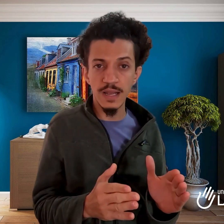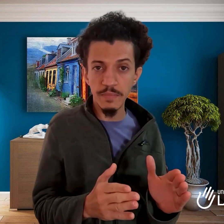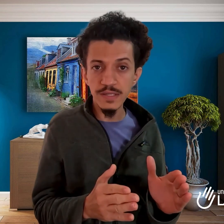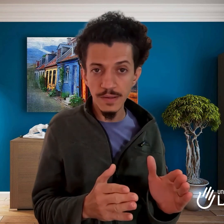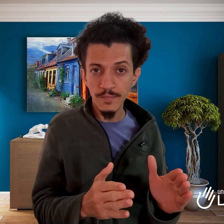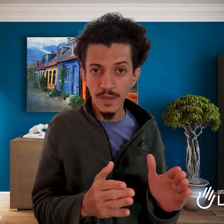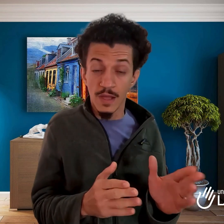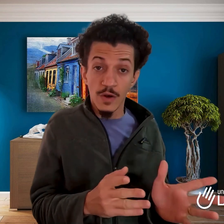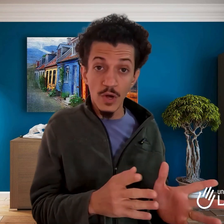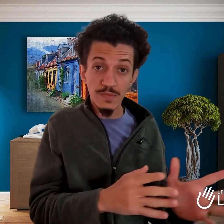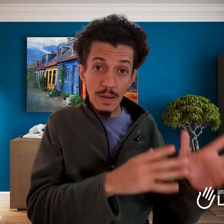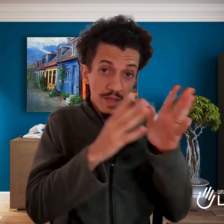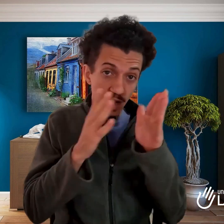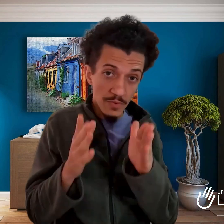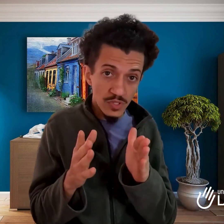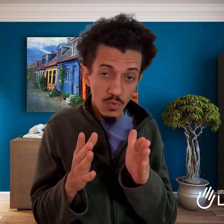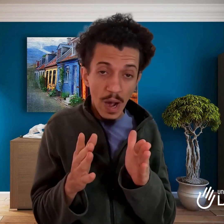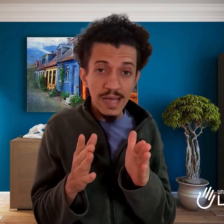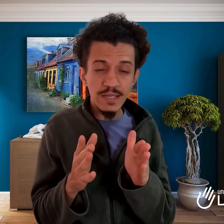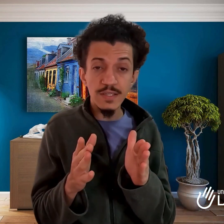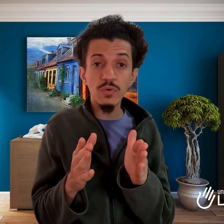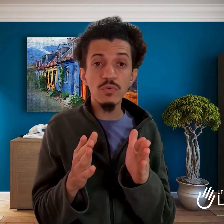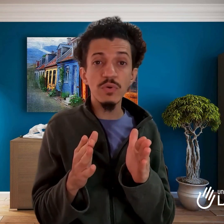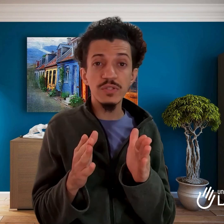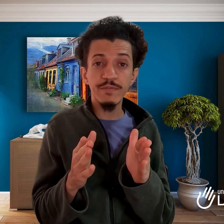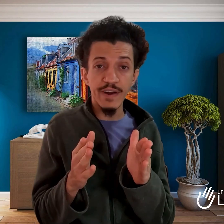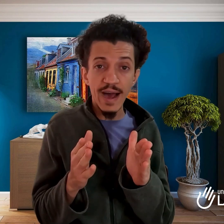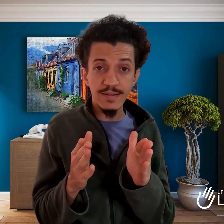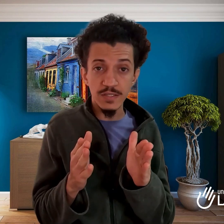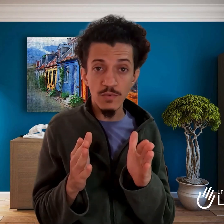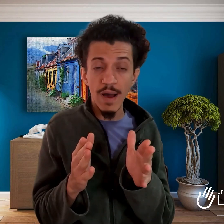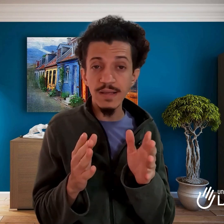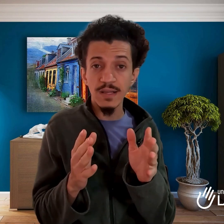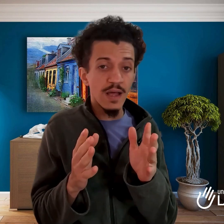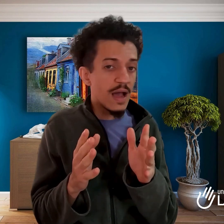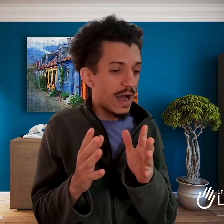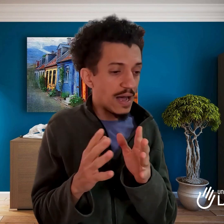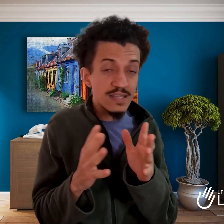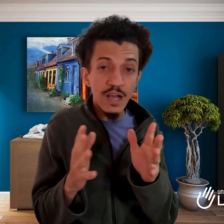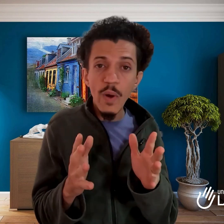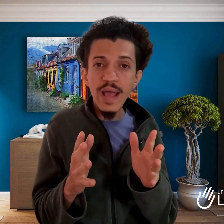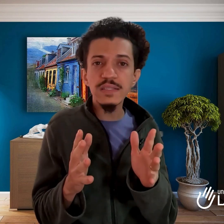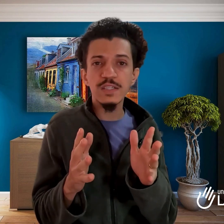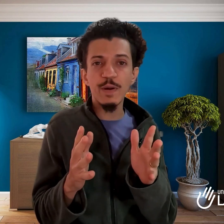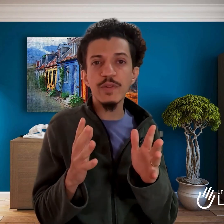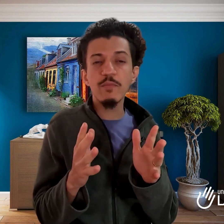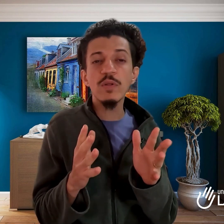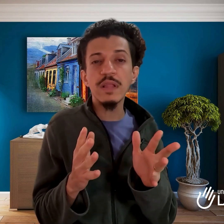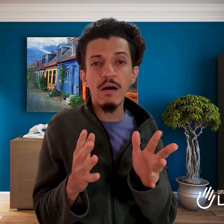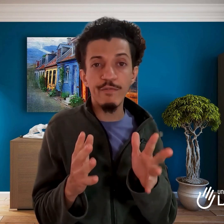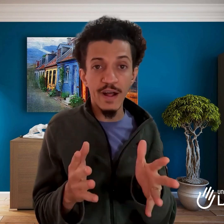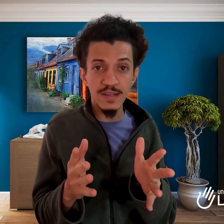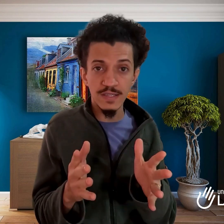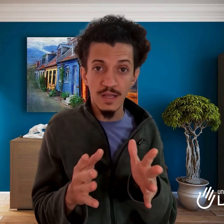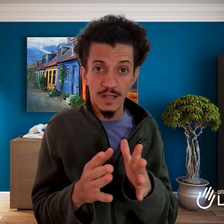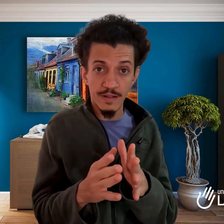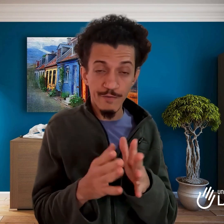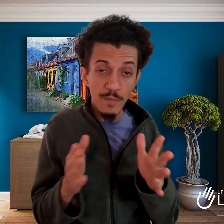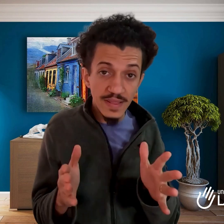Libras. Nós mapeamos quais as estruturas de frases, quais as sequências para poder montar a frase da forma